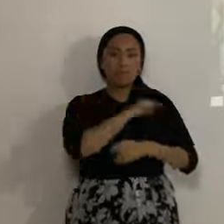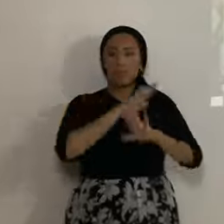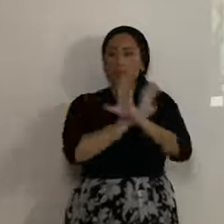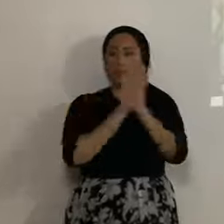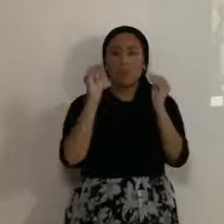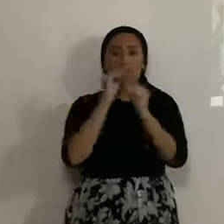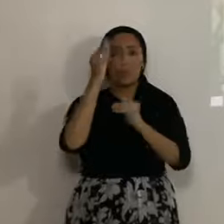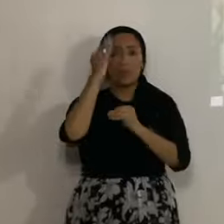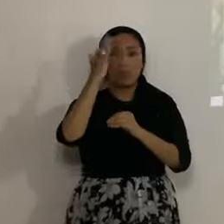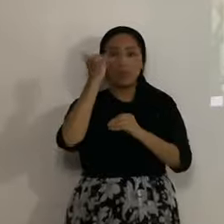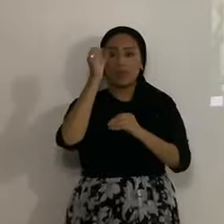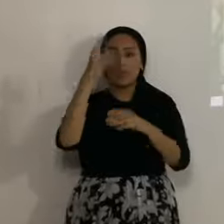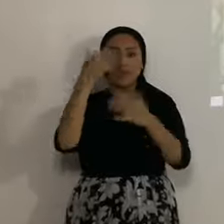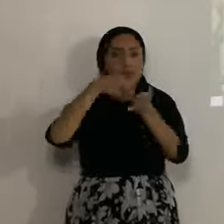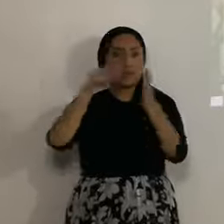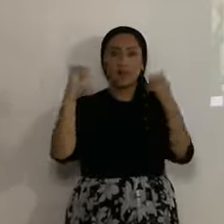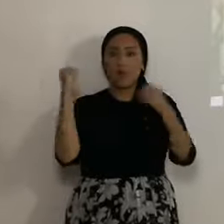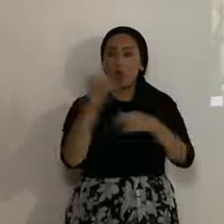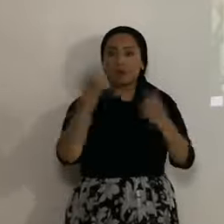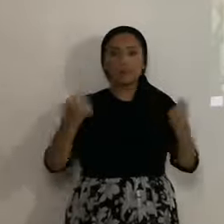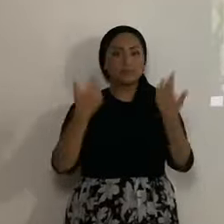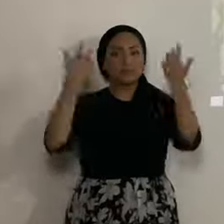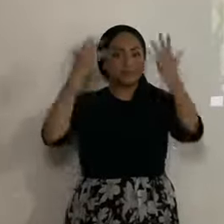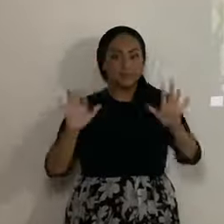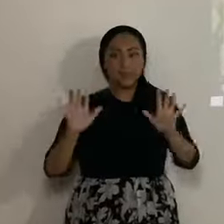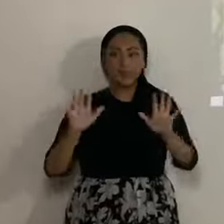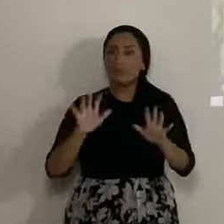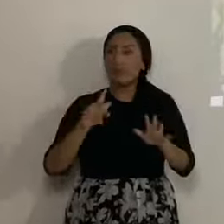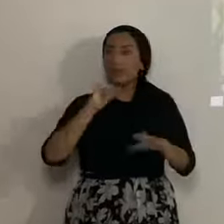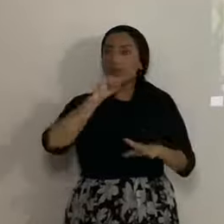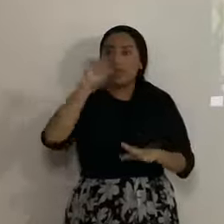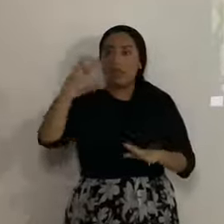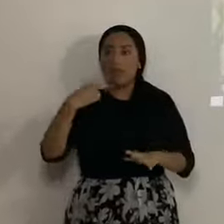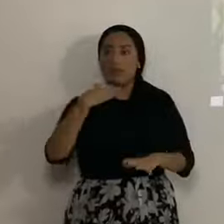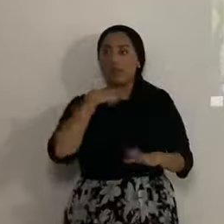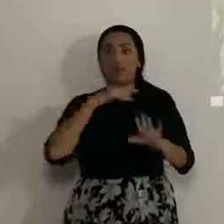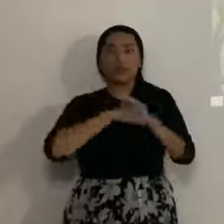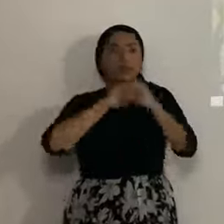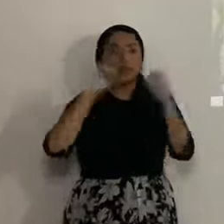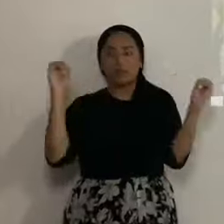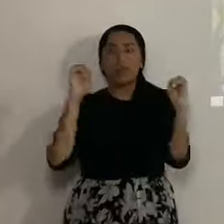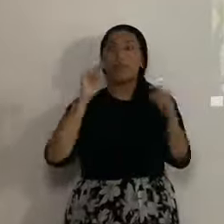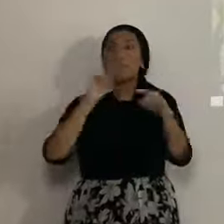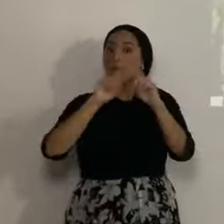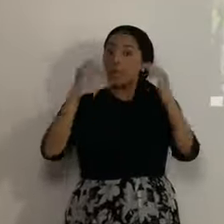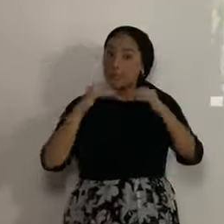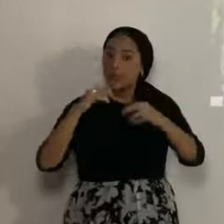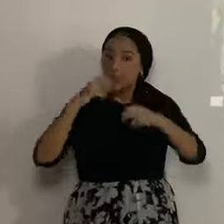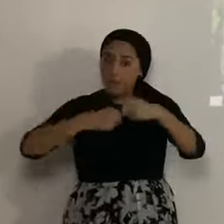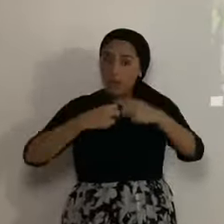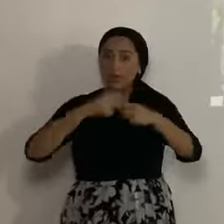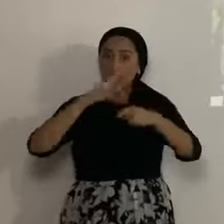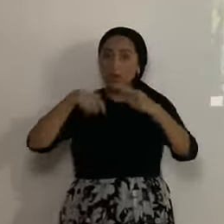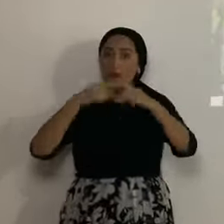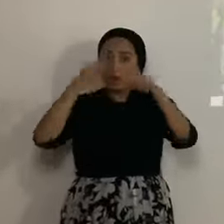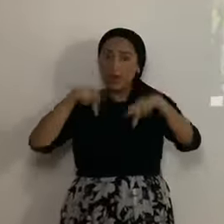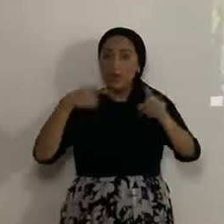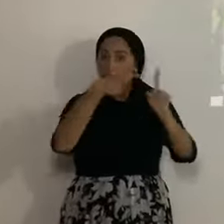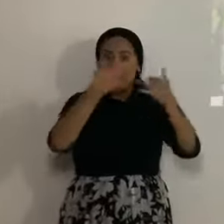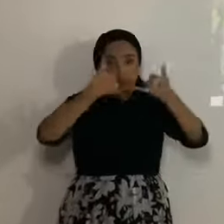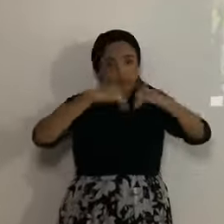porque sabe que Yasua pagó todos sus pecados, y que ya no debe nada. El problema, es cuando la persona sigue